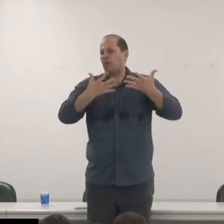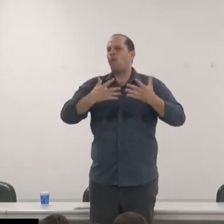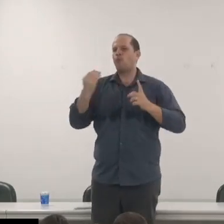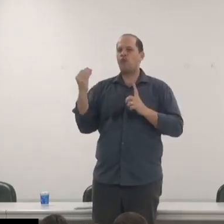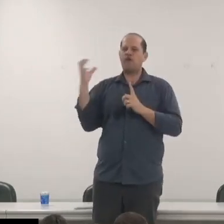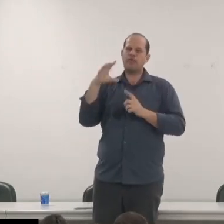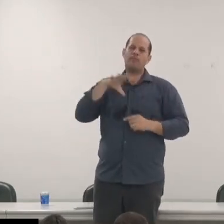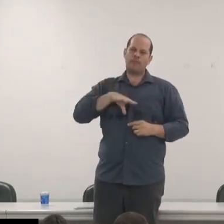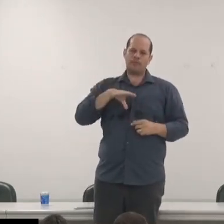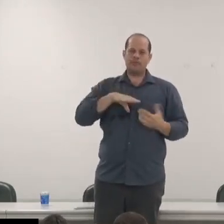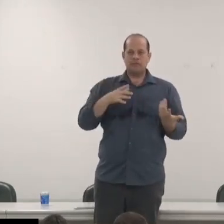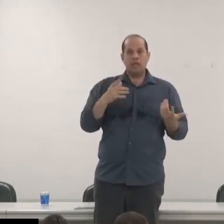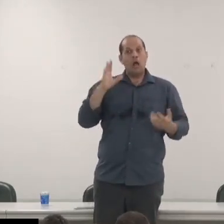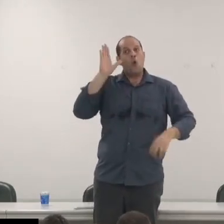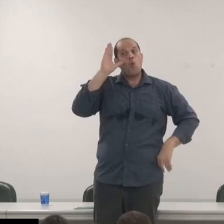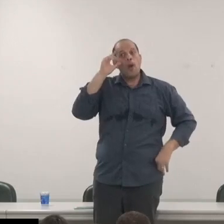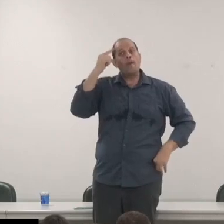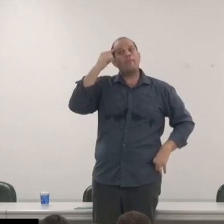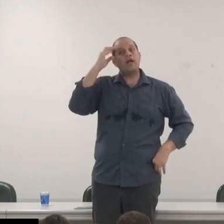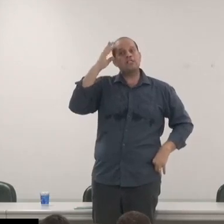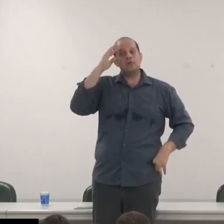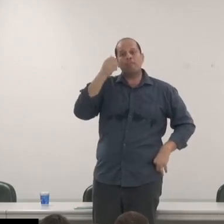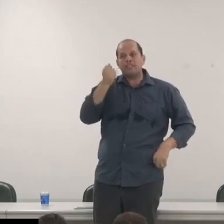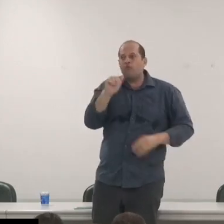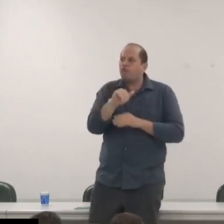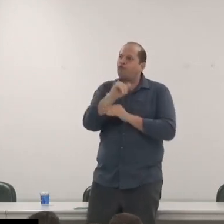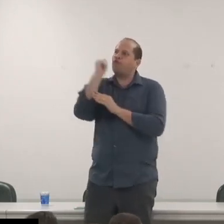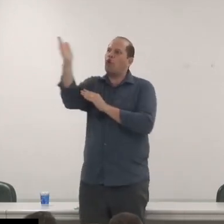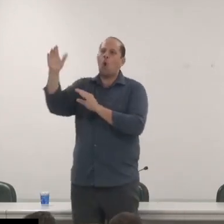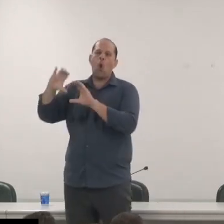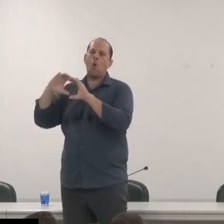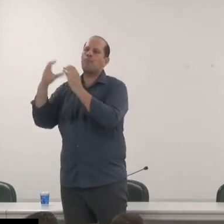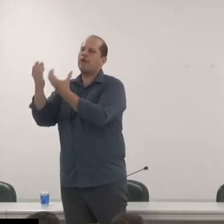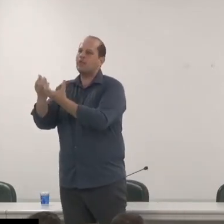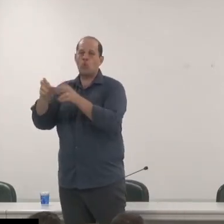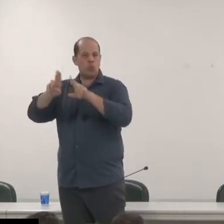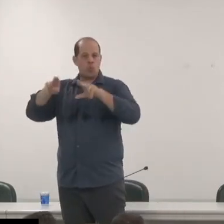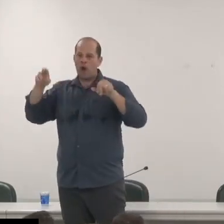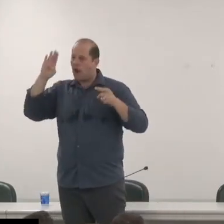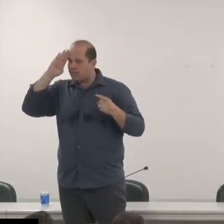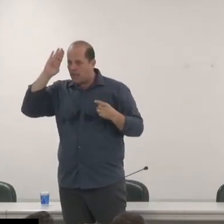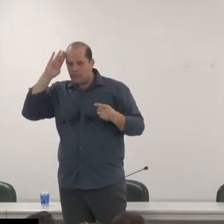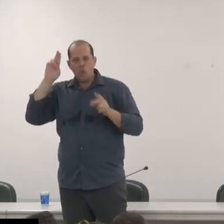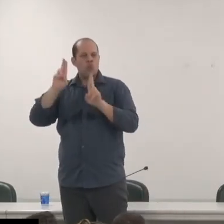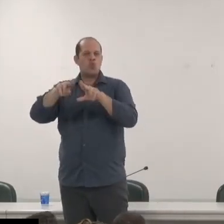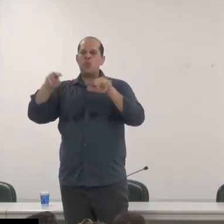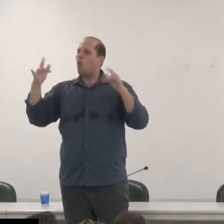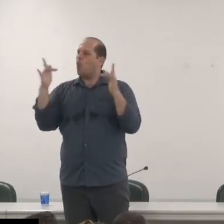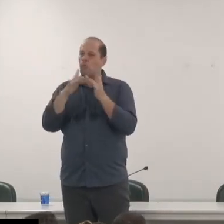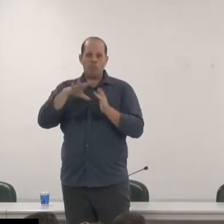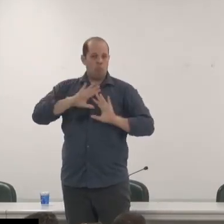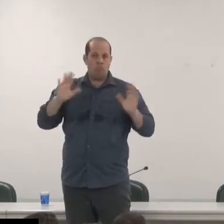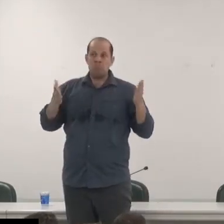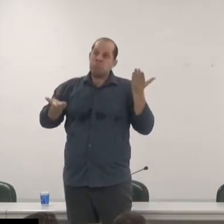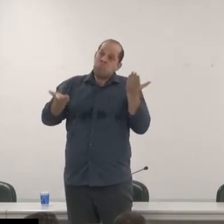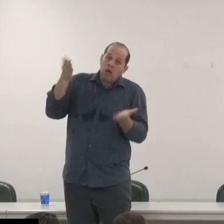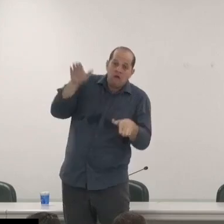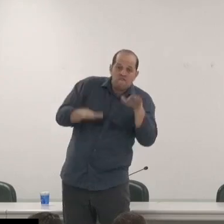acadêmica, que participam da comunidade surda, são líderes. são todos, então,